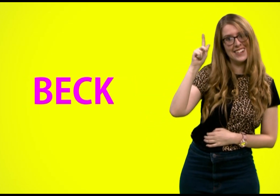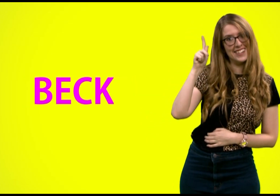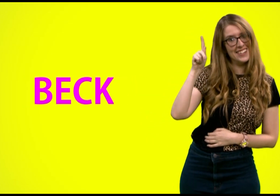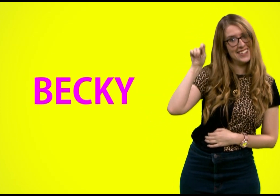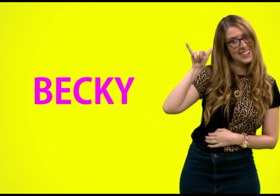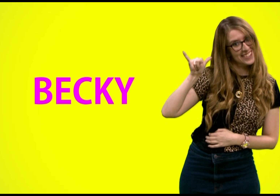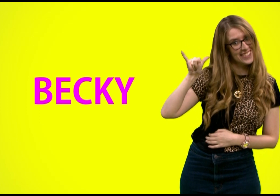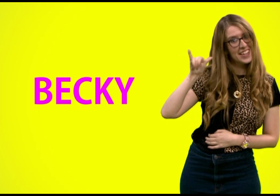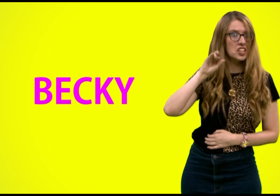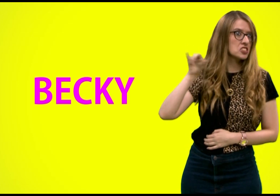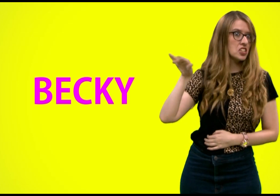becky